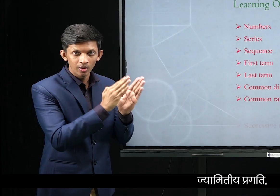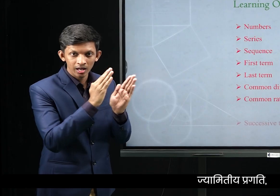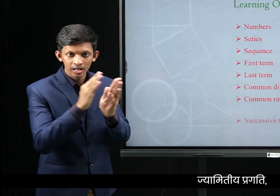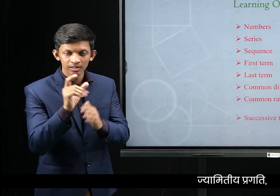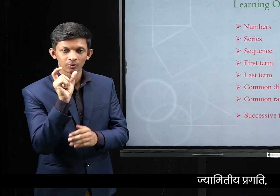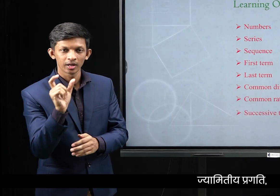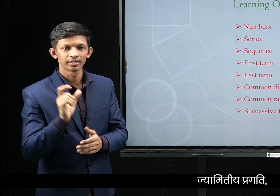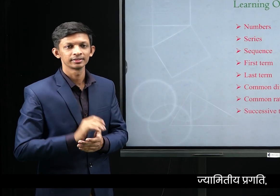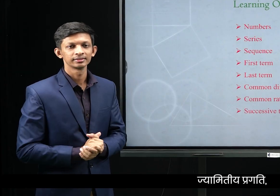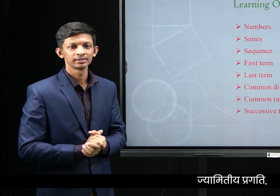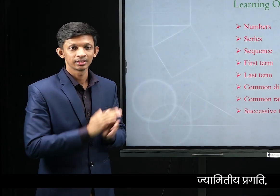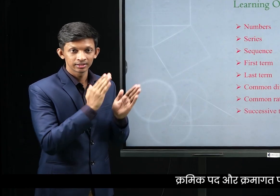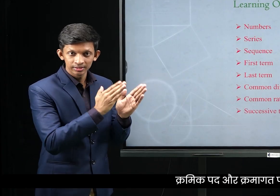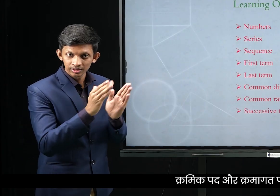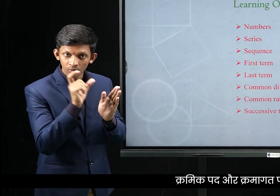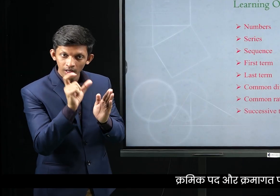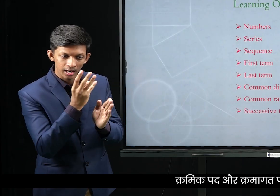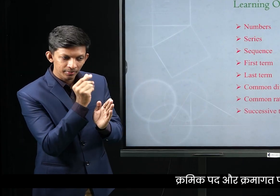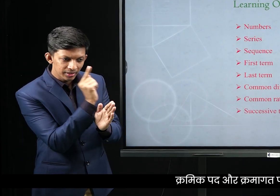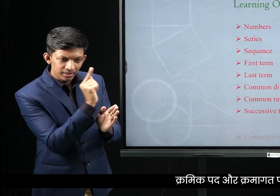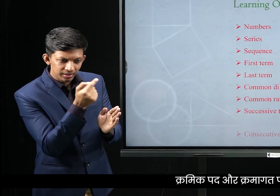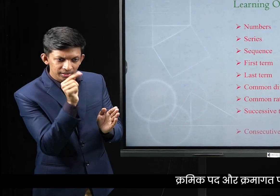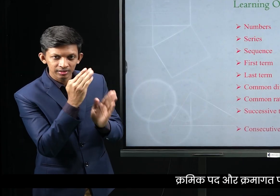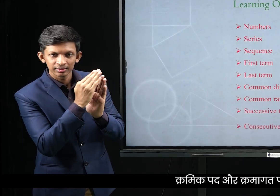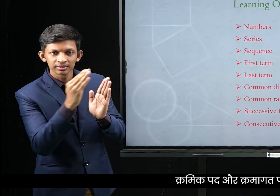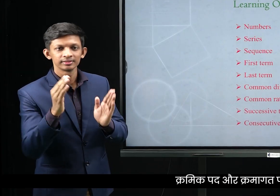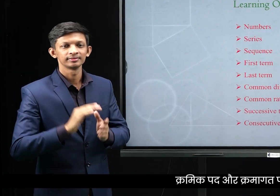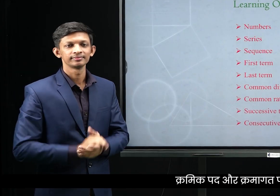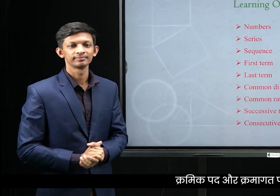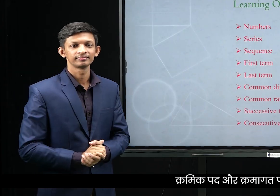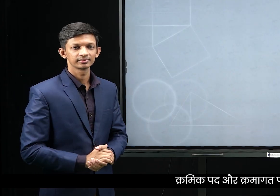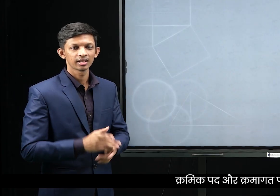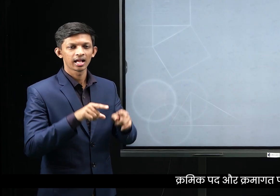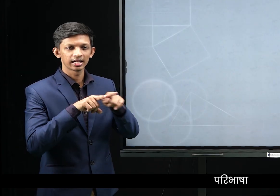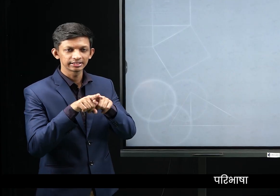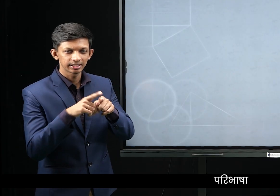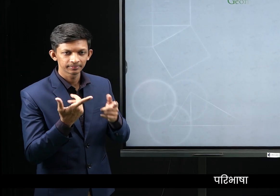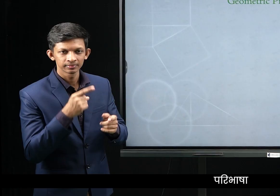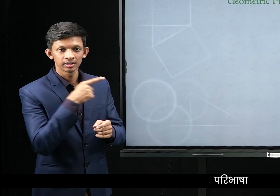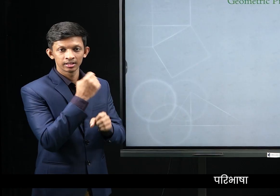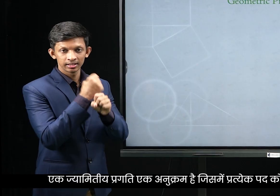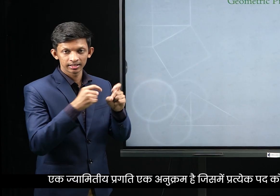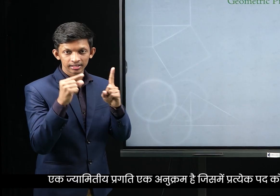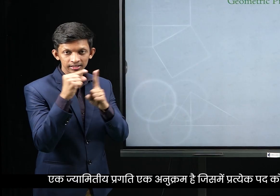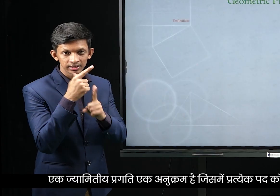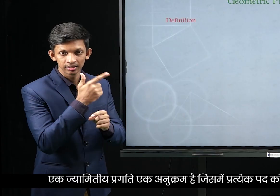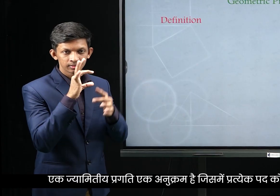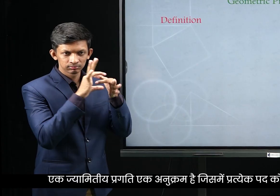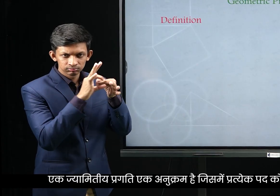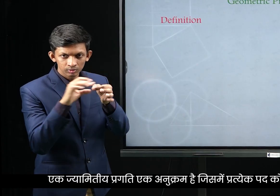ज्यामितीय प्रगति, क्रमिक पद और क्रमगत पद। परिभाषा। एक ज्यामितीय प्रगति